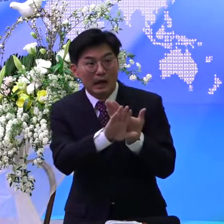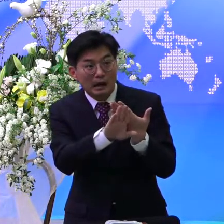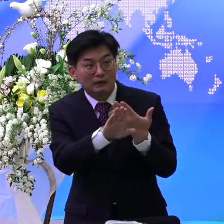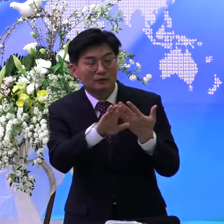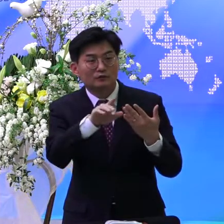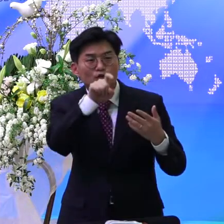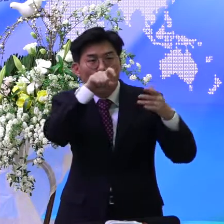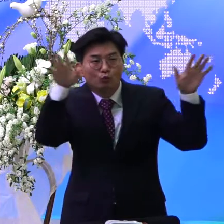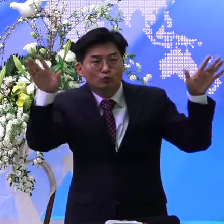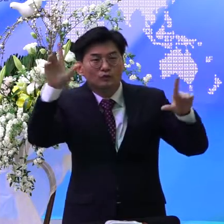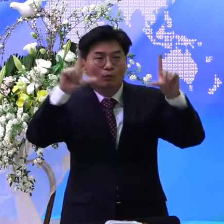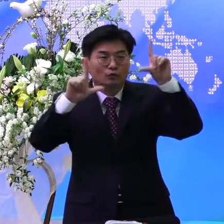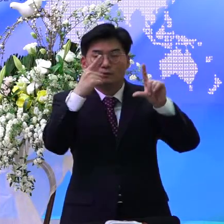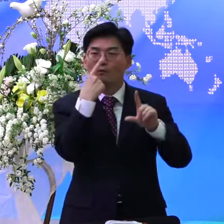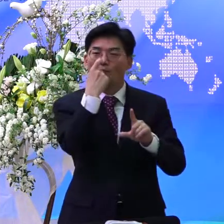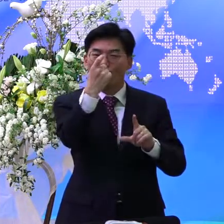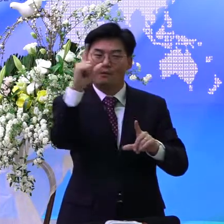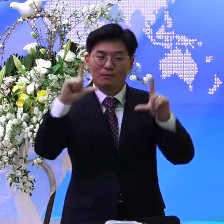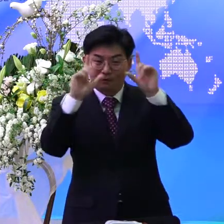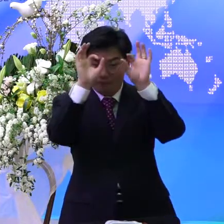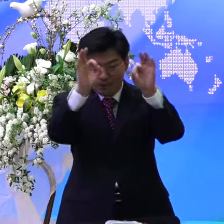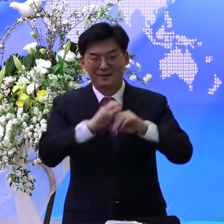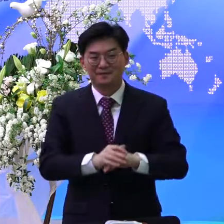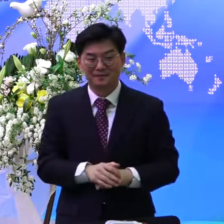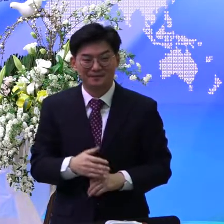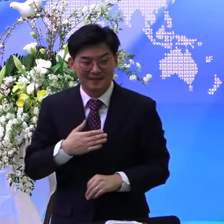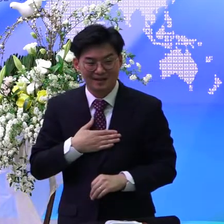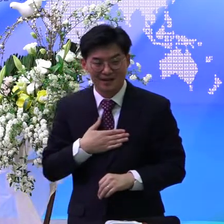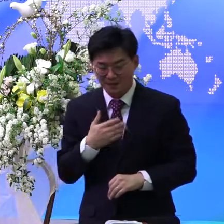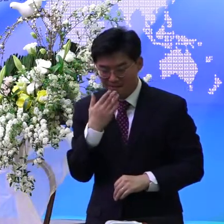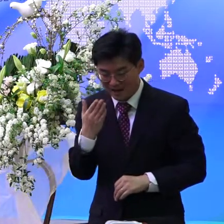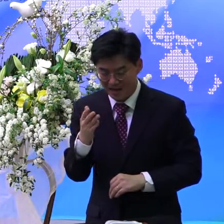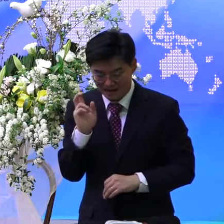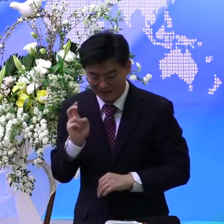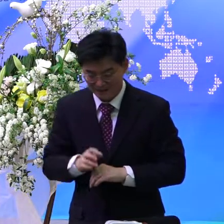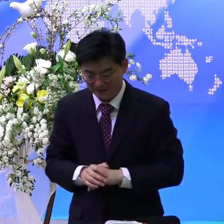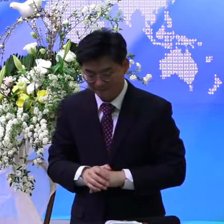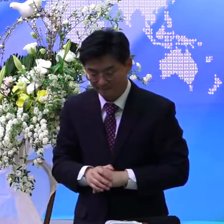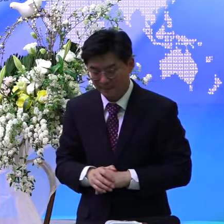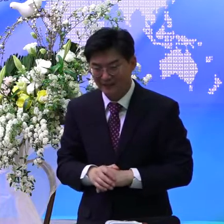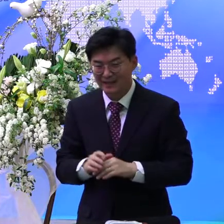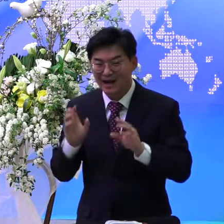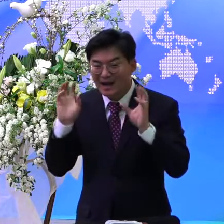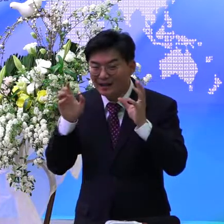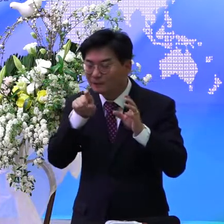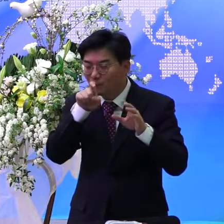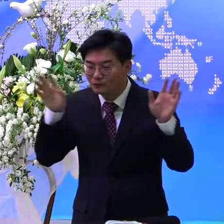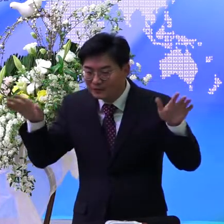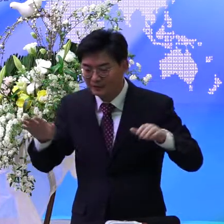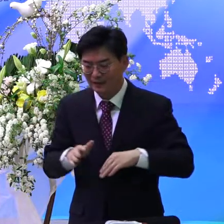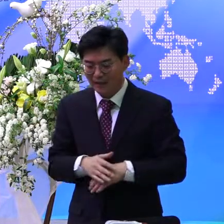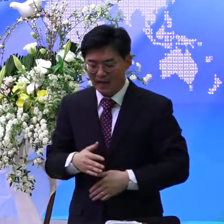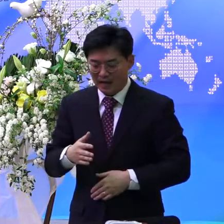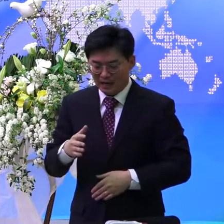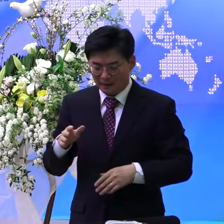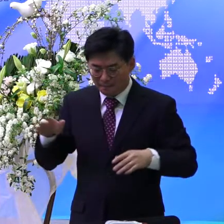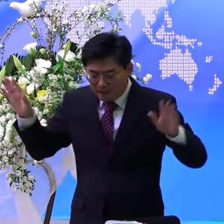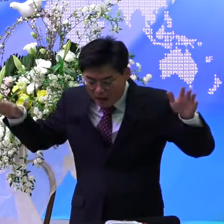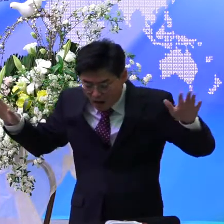날개를 퍼덕이자 바람을 타고 날아올랐습니다. 그제서야 이 독수리 새끼는 자기가 닭과 다르다는